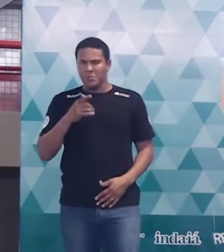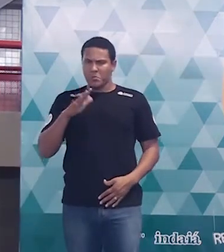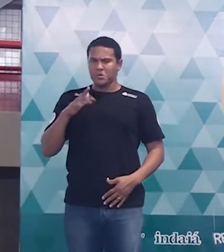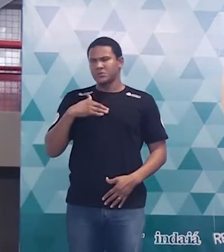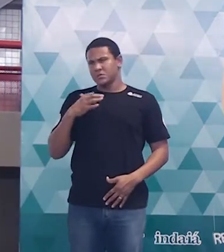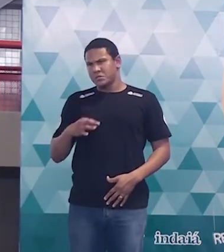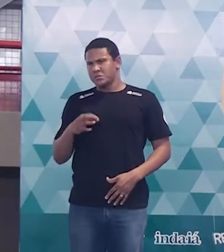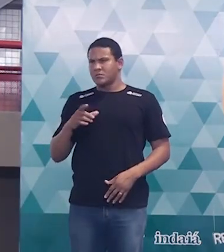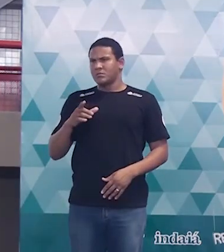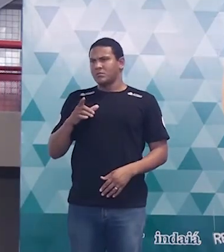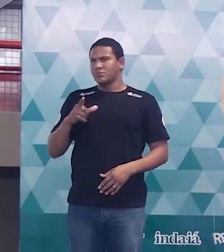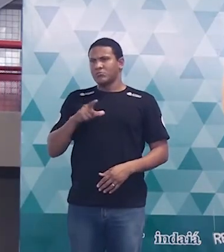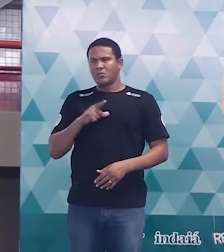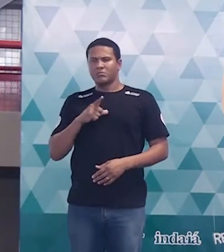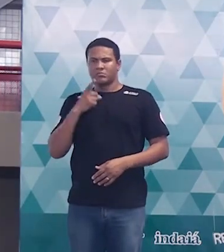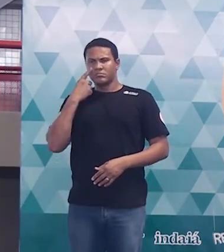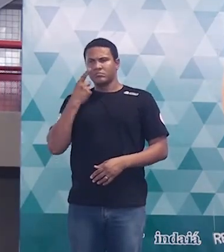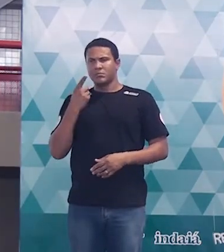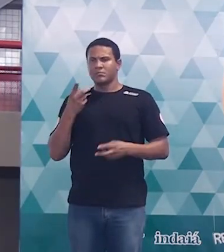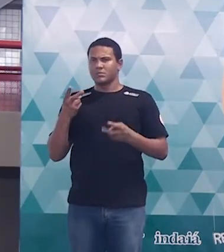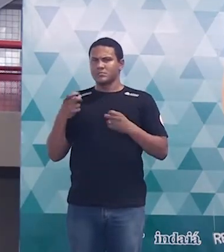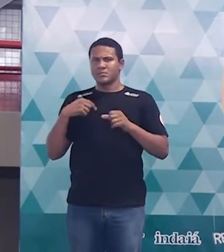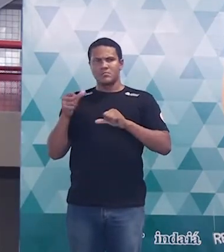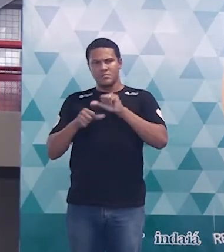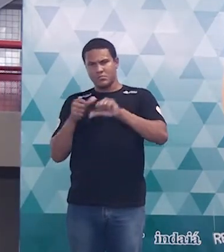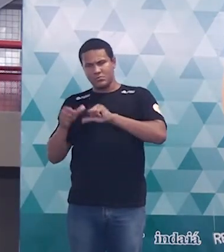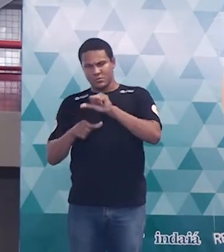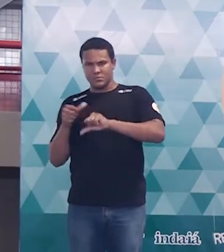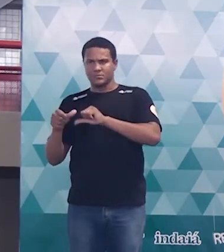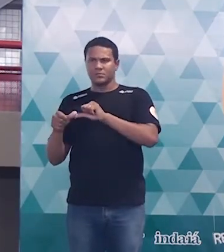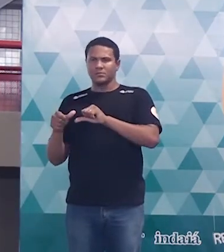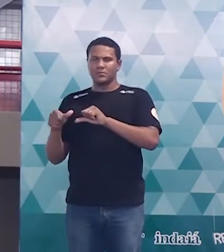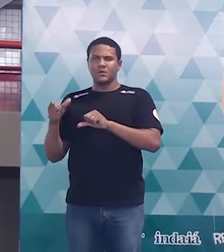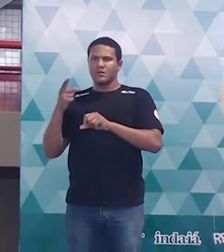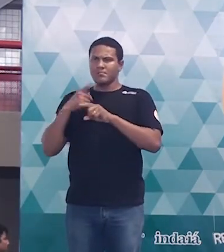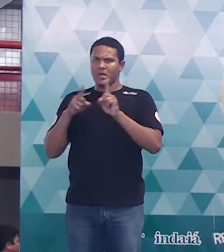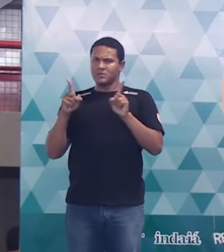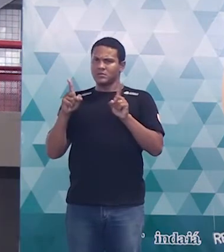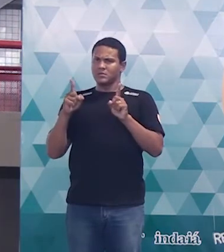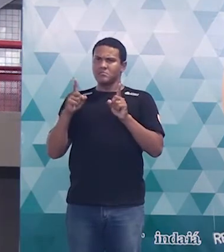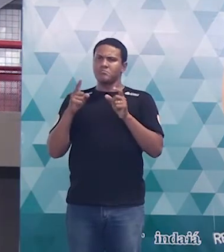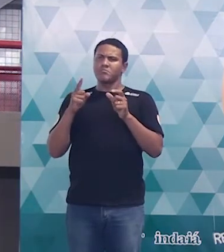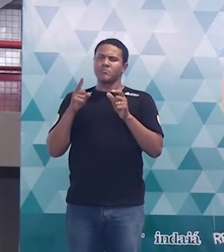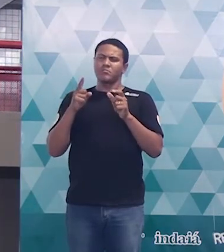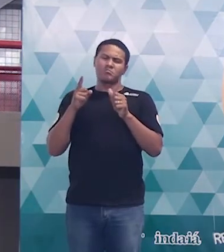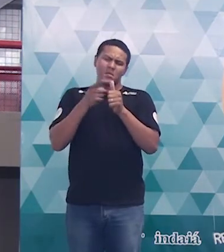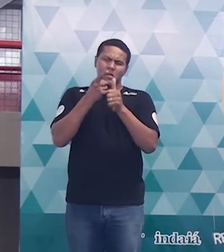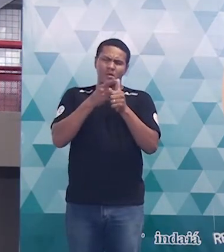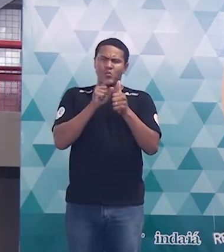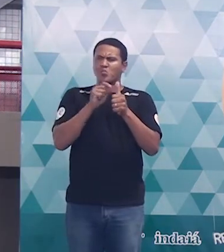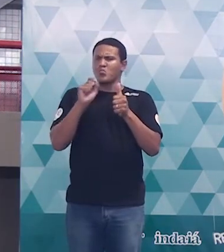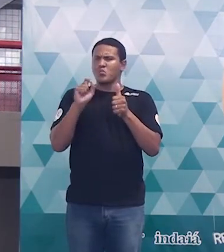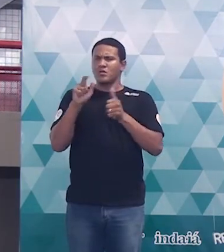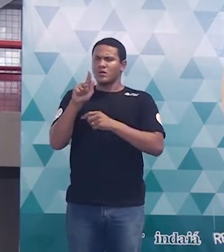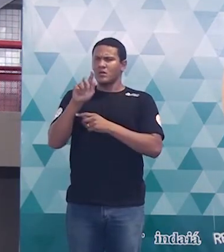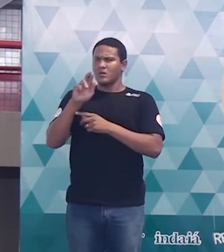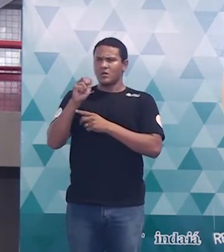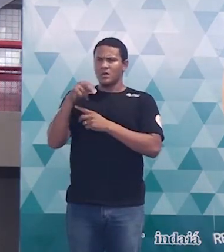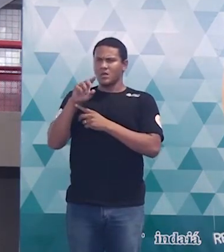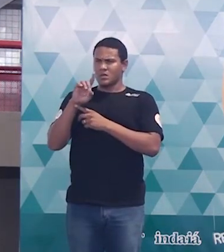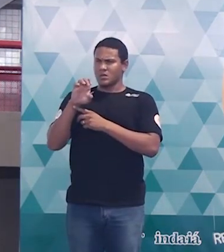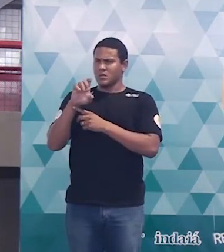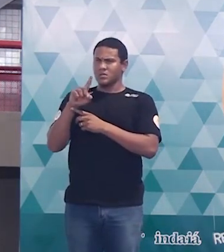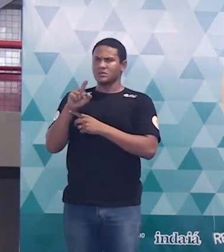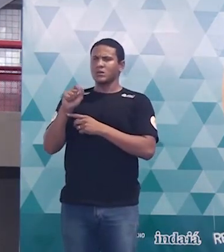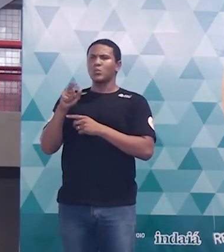que isso modifica, tá? Nem sempre é correto isso aí. Então, primeiramente, me explica o que diabo é grandeza. O que